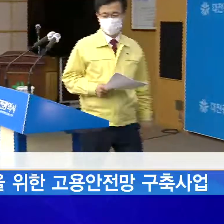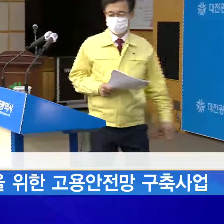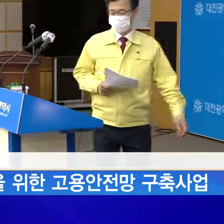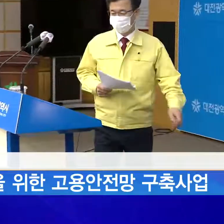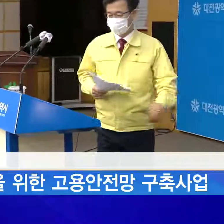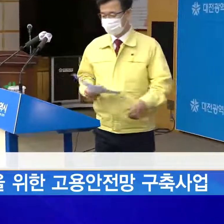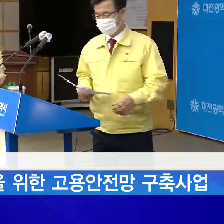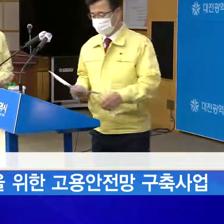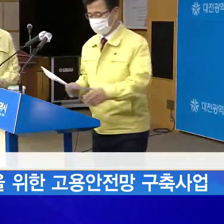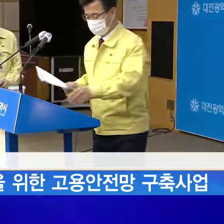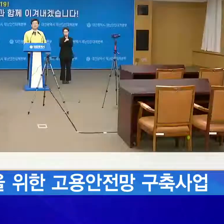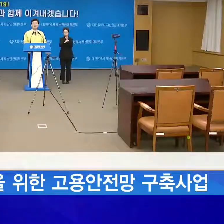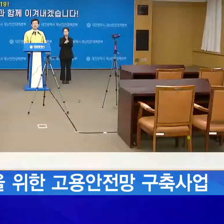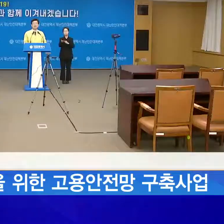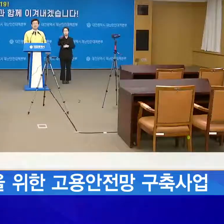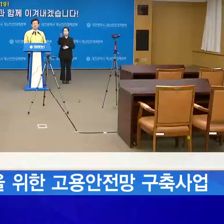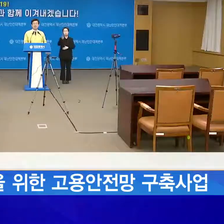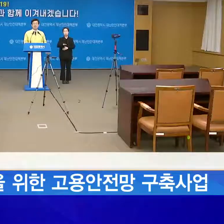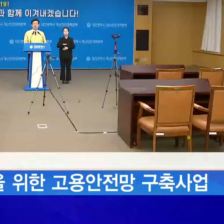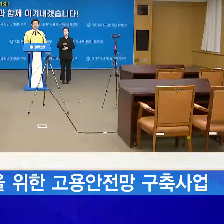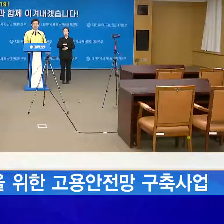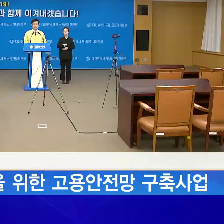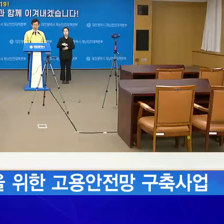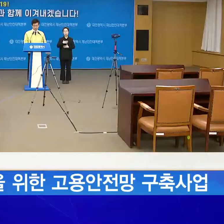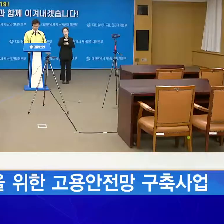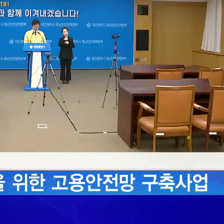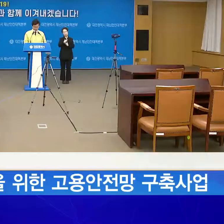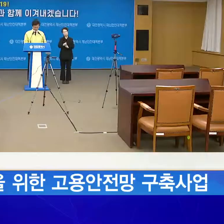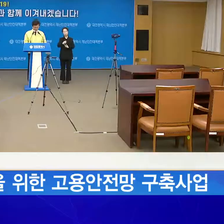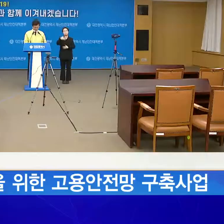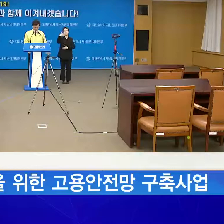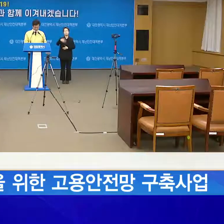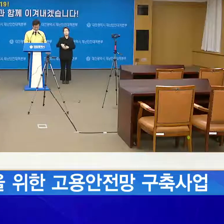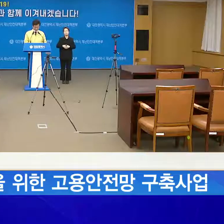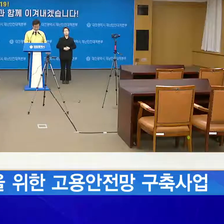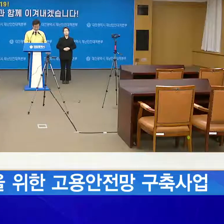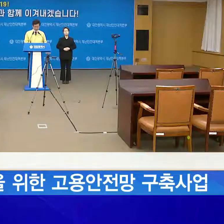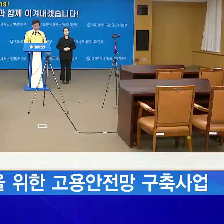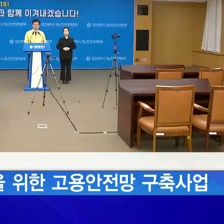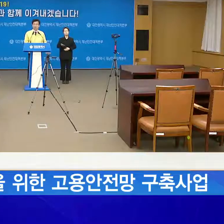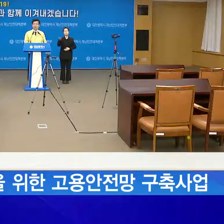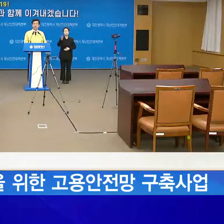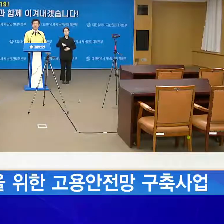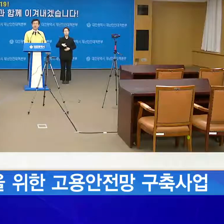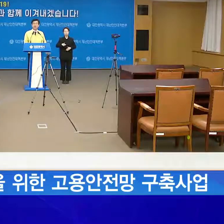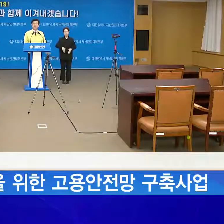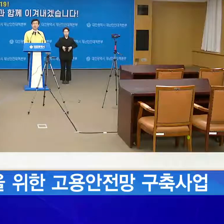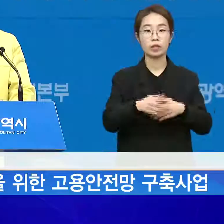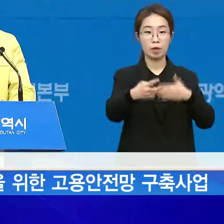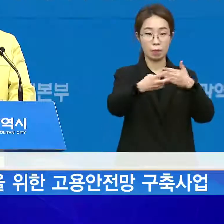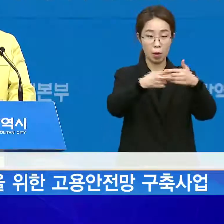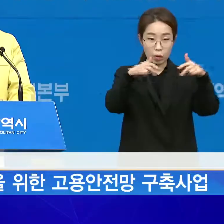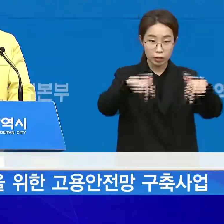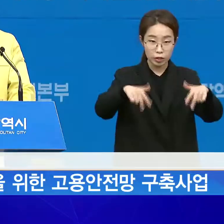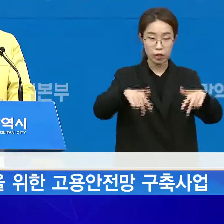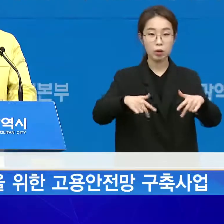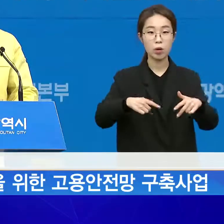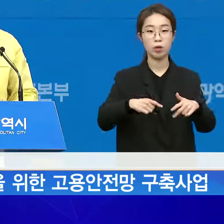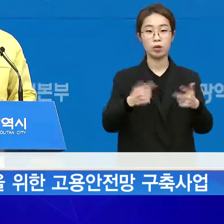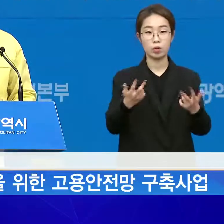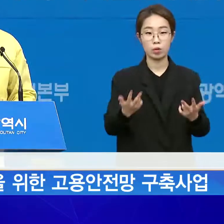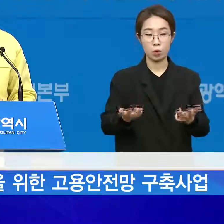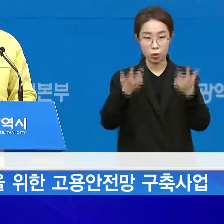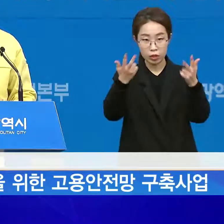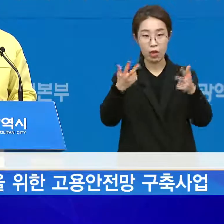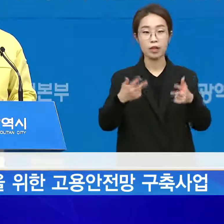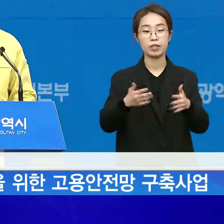대응을 하겠다라는 이야기인데요. 예. 대전시의 2차 비상경제대책의 방향의 주요 핵심 사업은